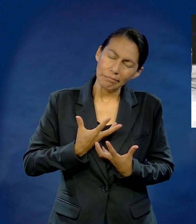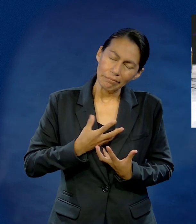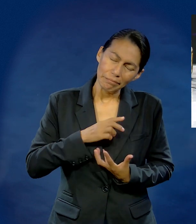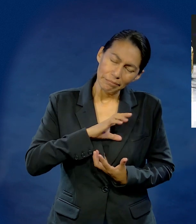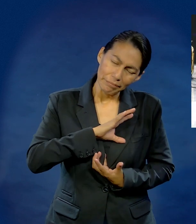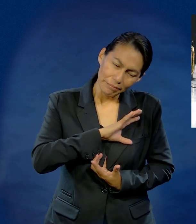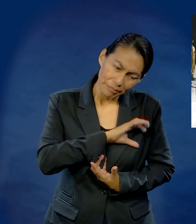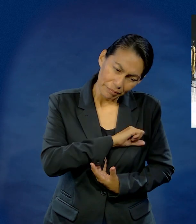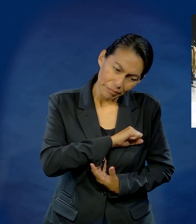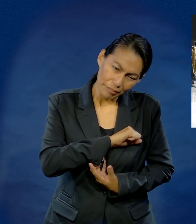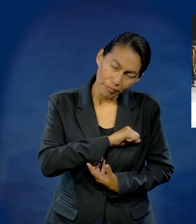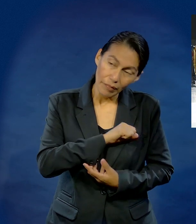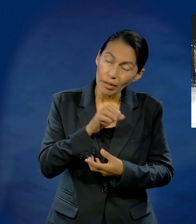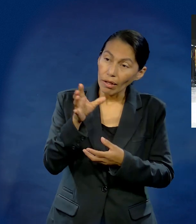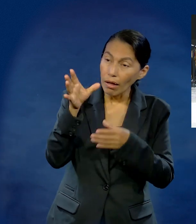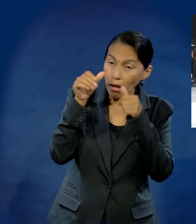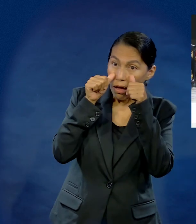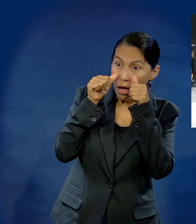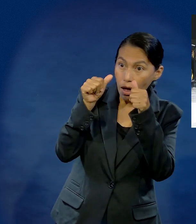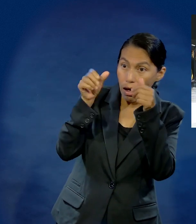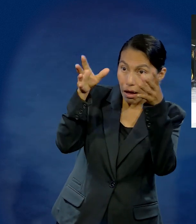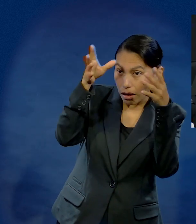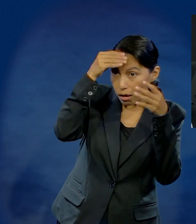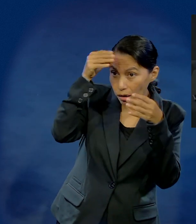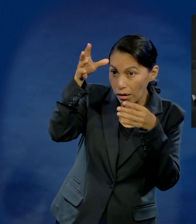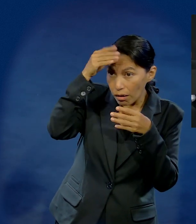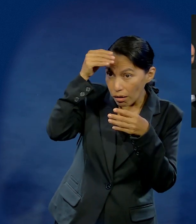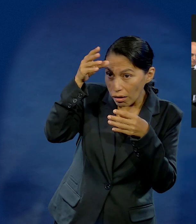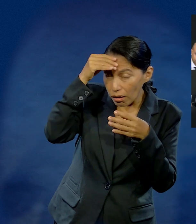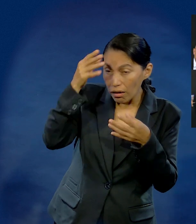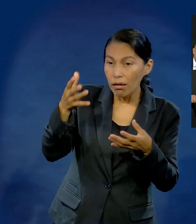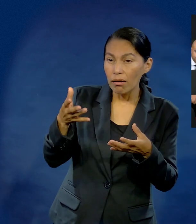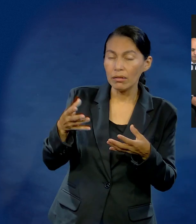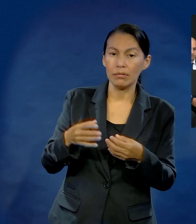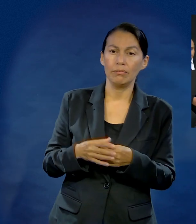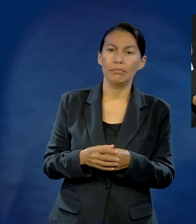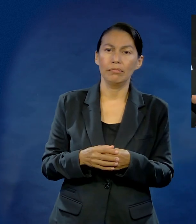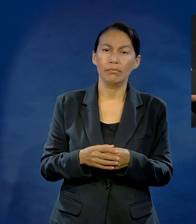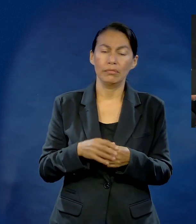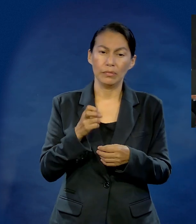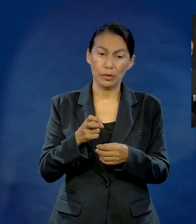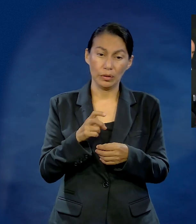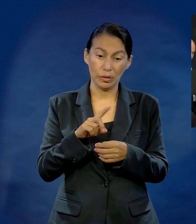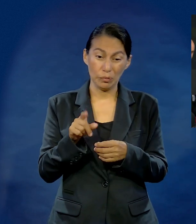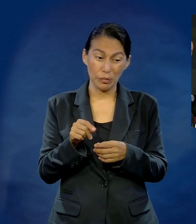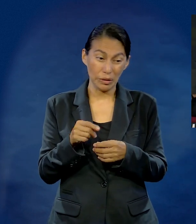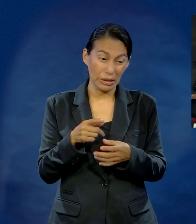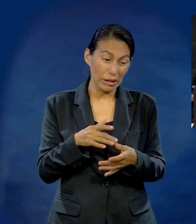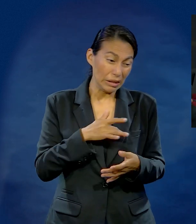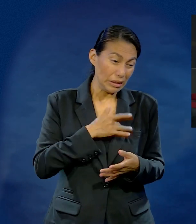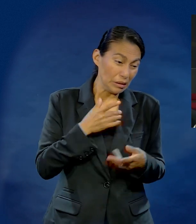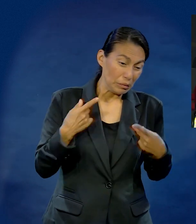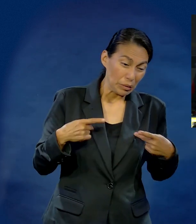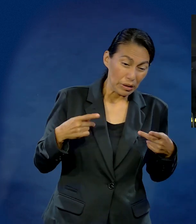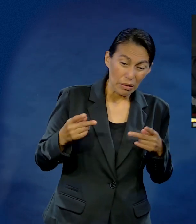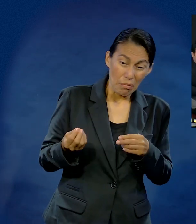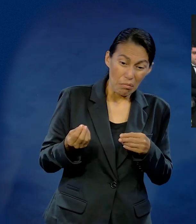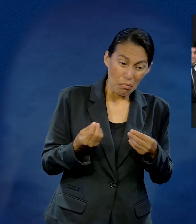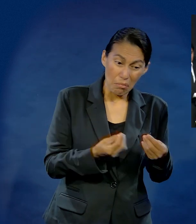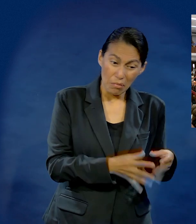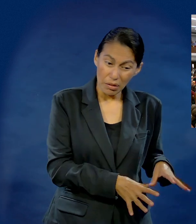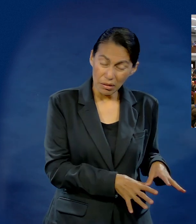sensibles. También entendí dentro del contexto de los funerales que me permitían aprender muchas cosas de las